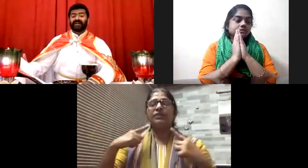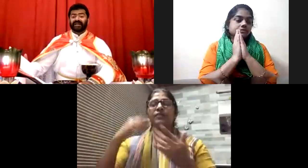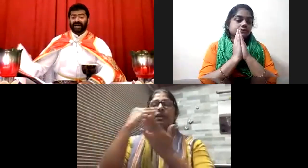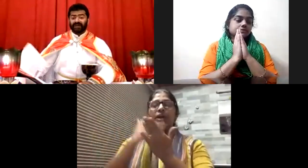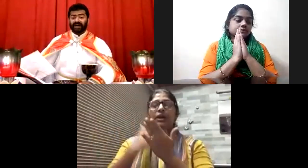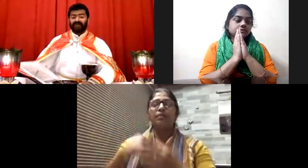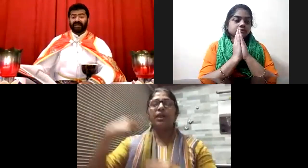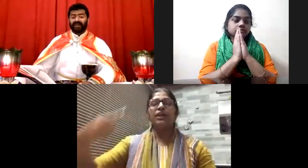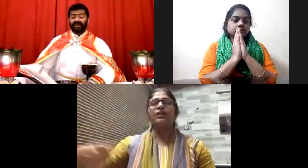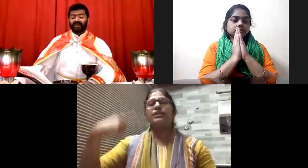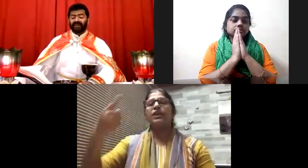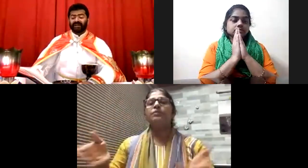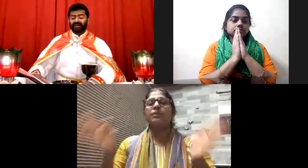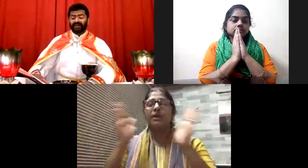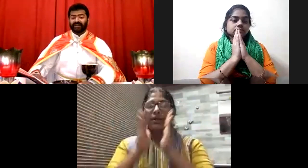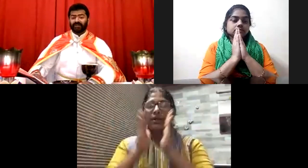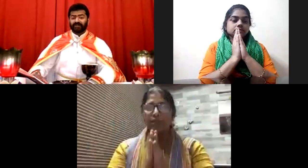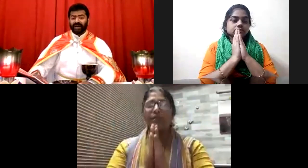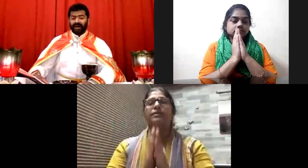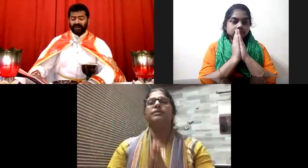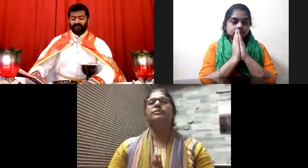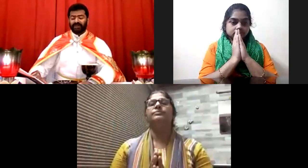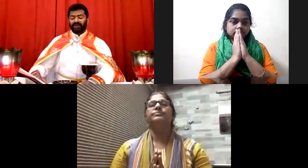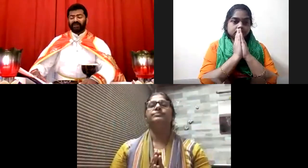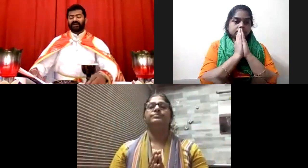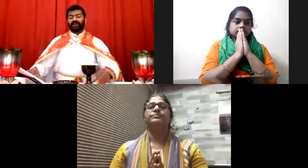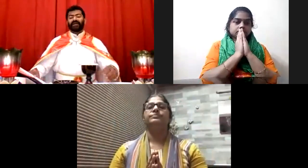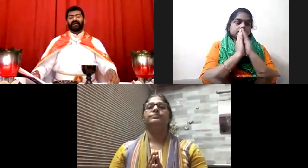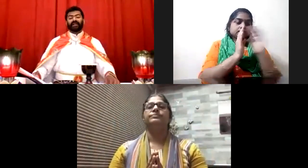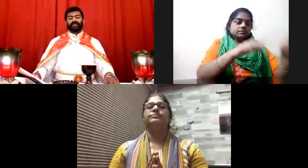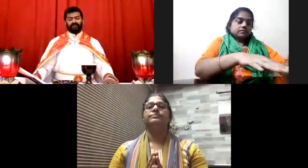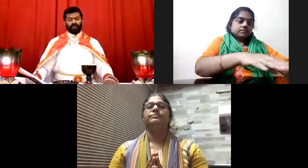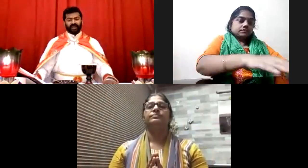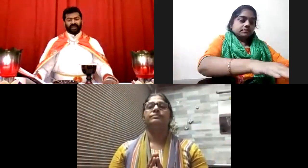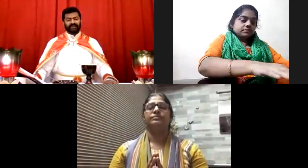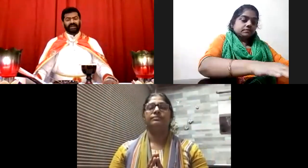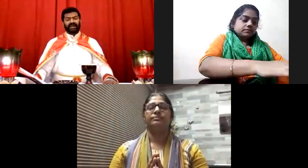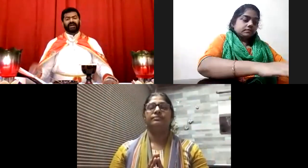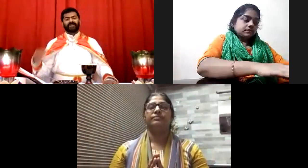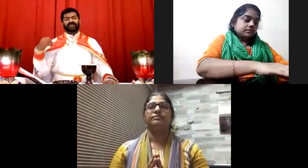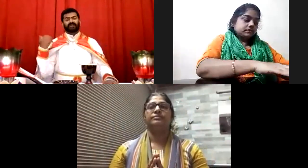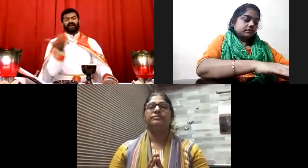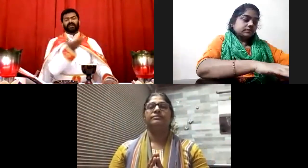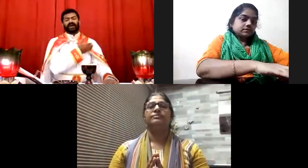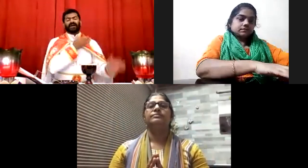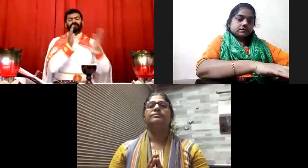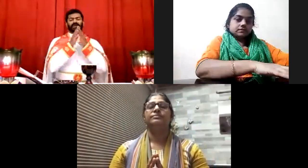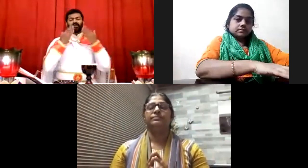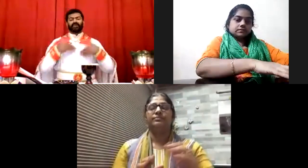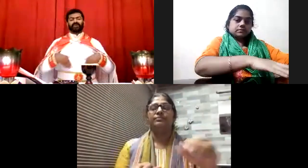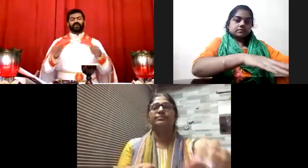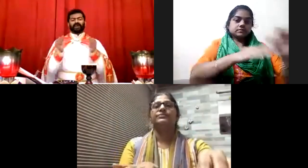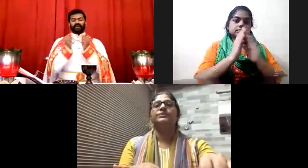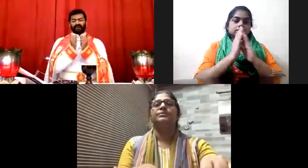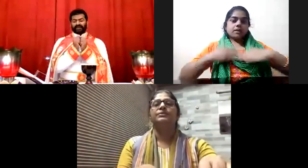നിത്യജീവനും കാരണമാവട്ടെ എന്നേക്കും. ആമേൻ. നമുക്ക് പ്രാർത്ഥിക്കാം. സമാധാനം